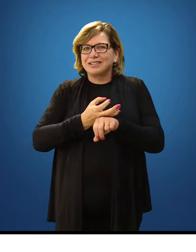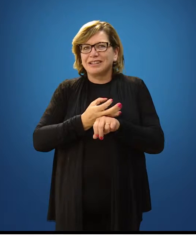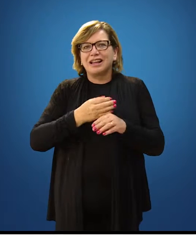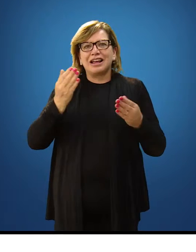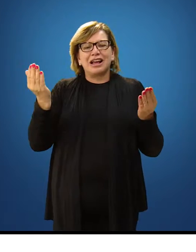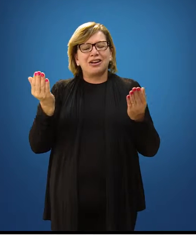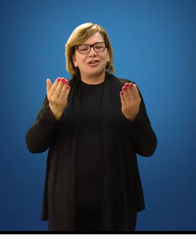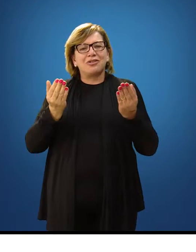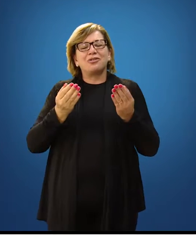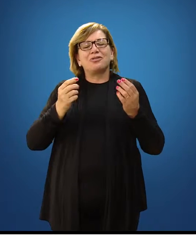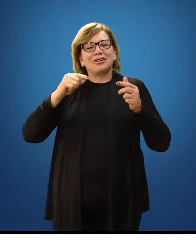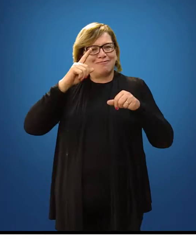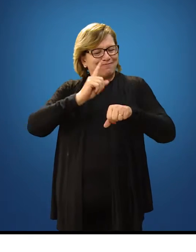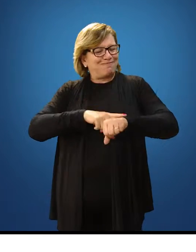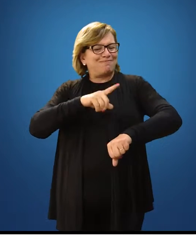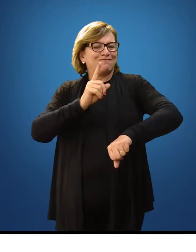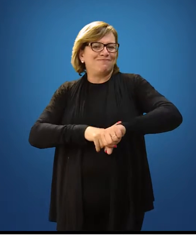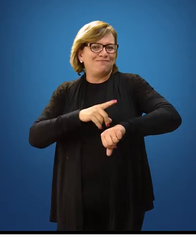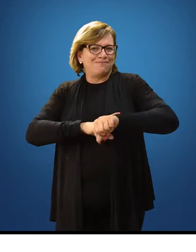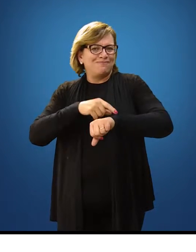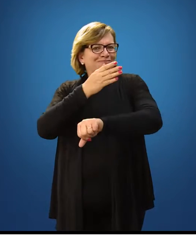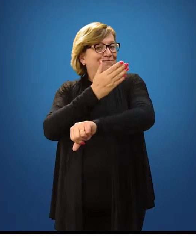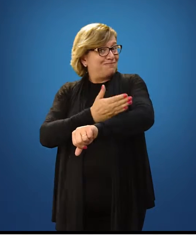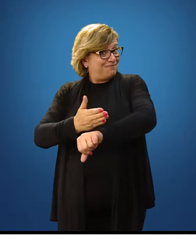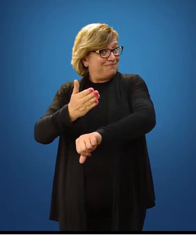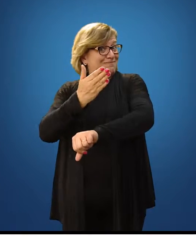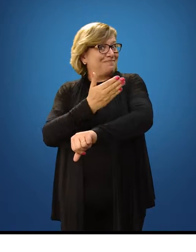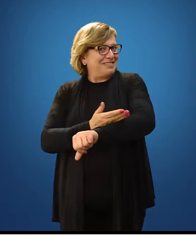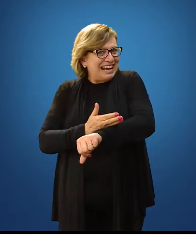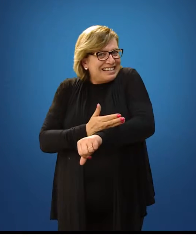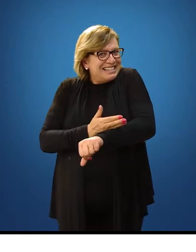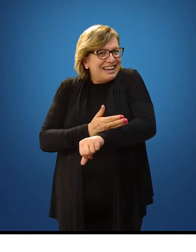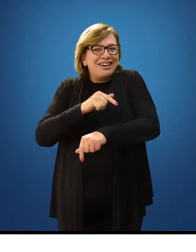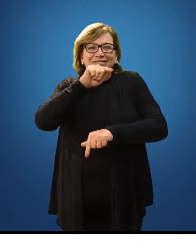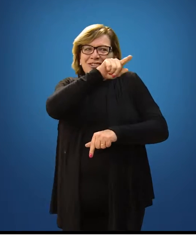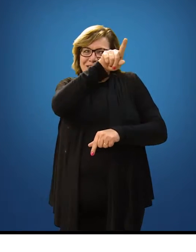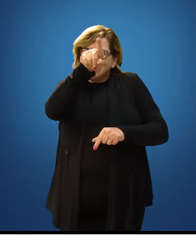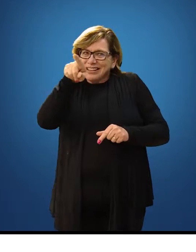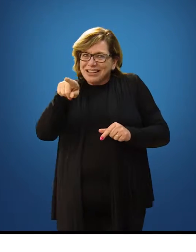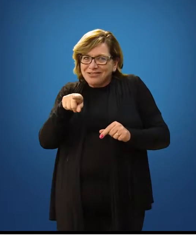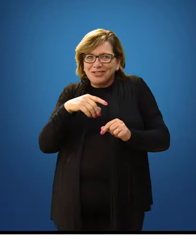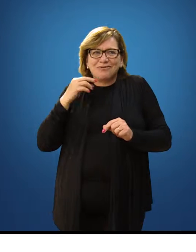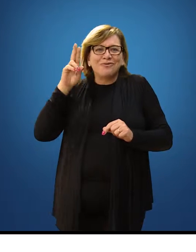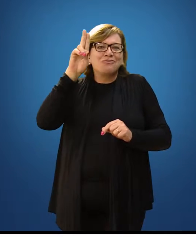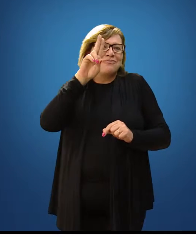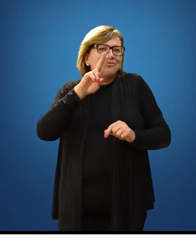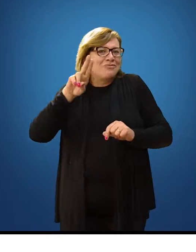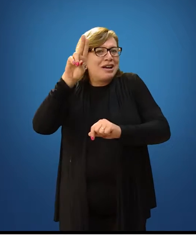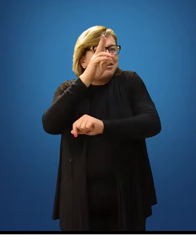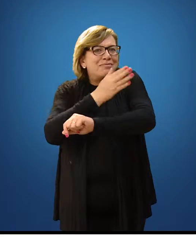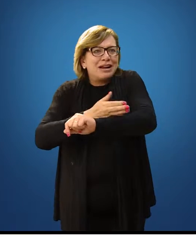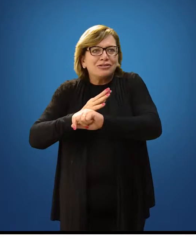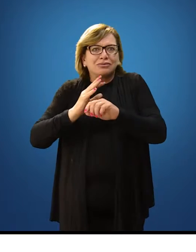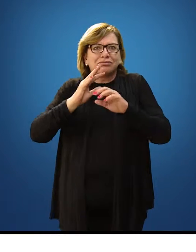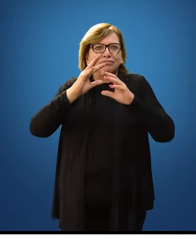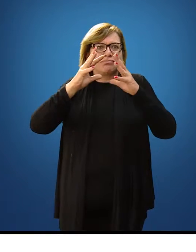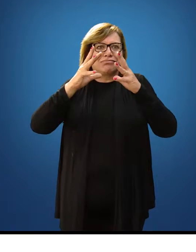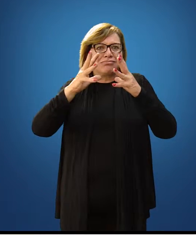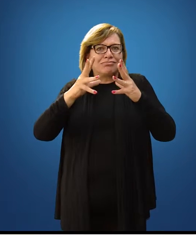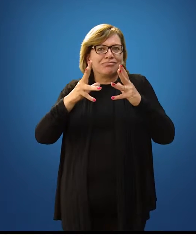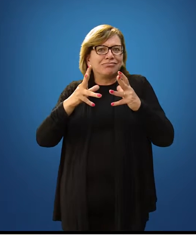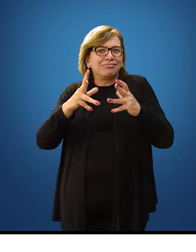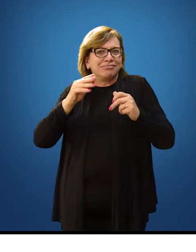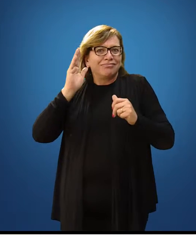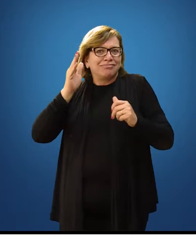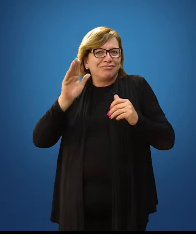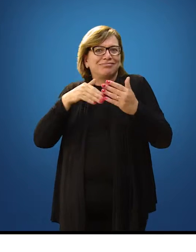chegou o momento prático de trabalho. Chegou o momento em que vocês vão colocar em prática tudo aquilo que nós discutimos